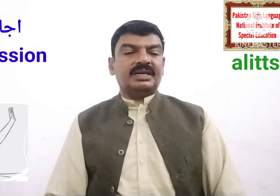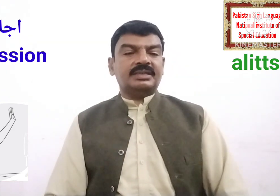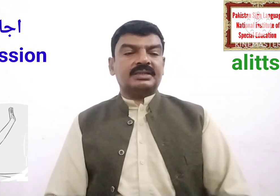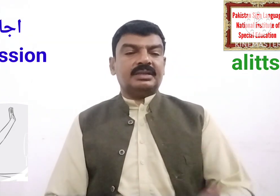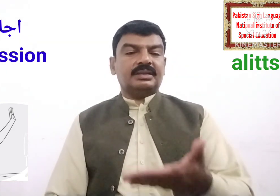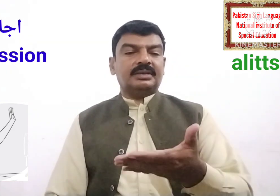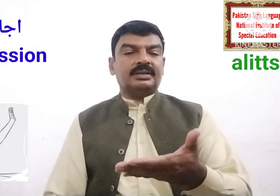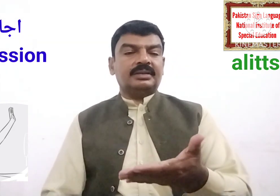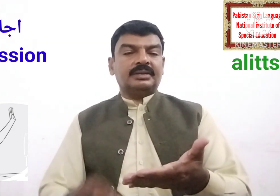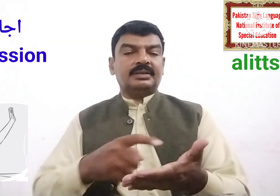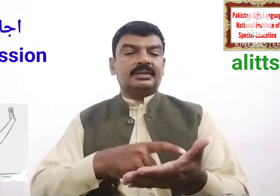इजाजत,